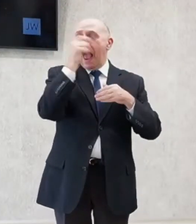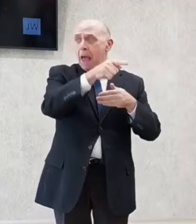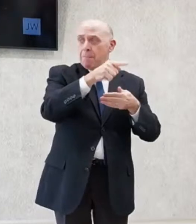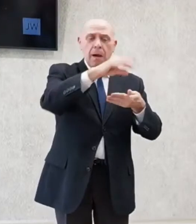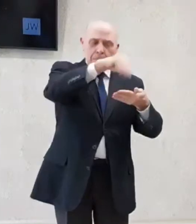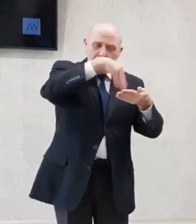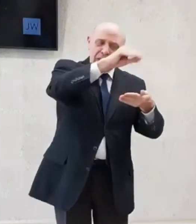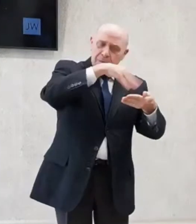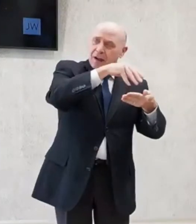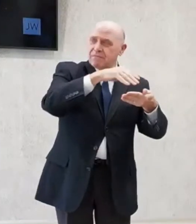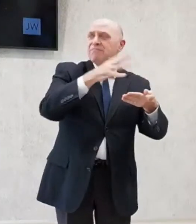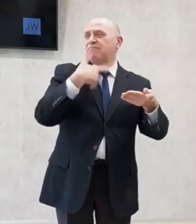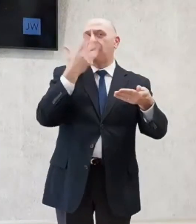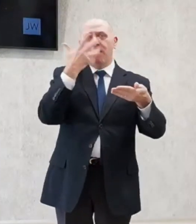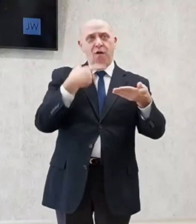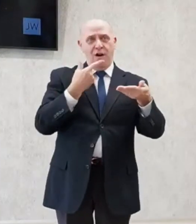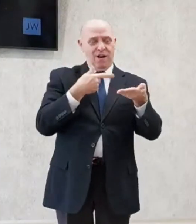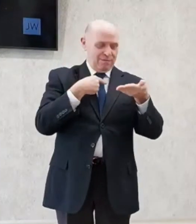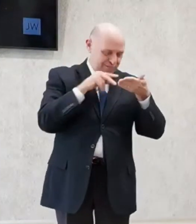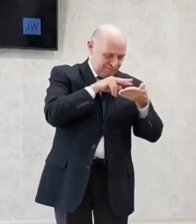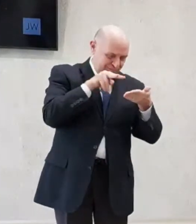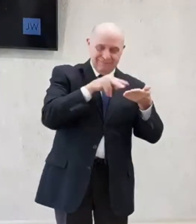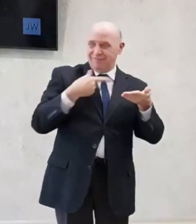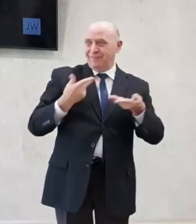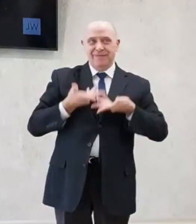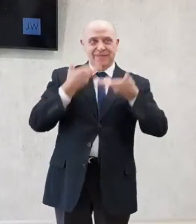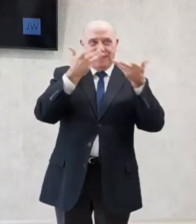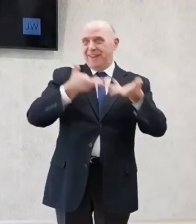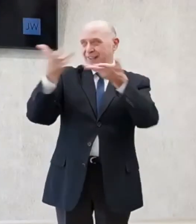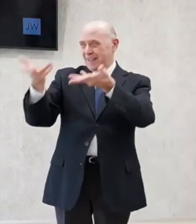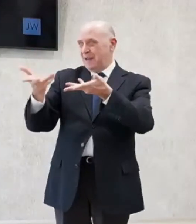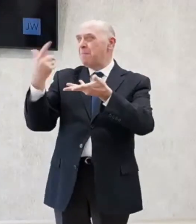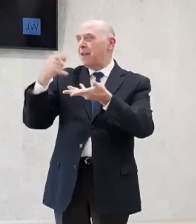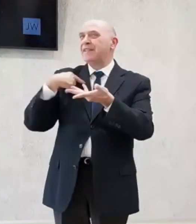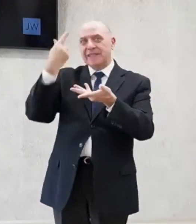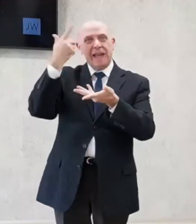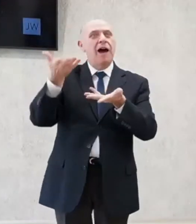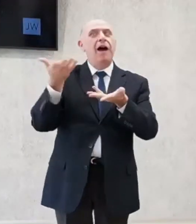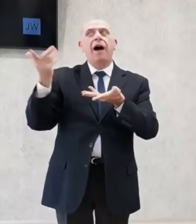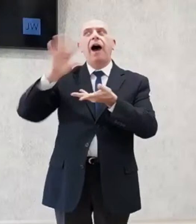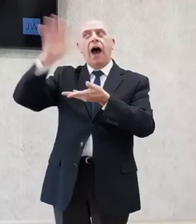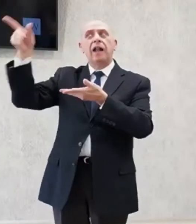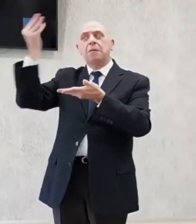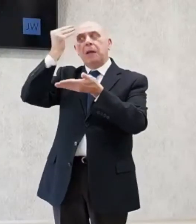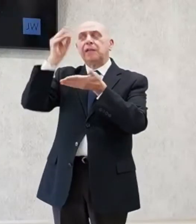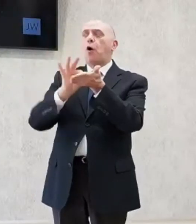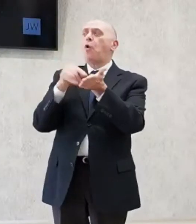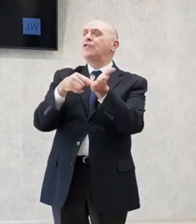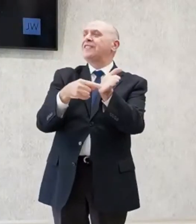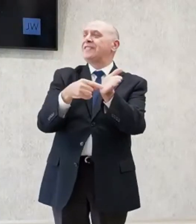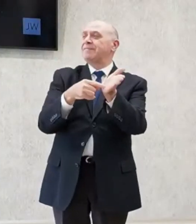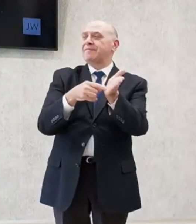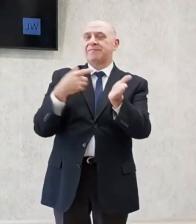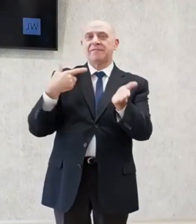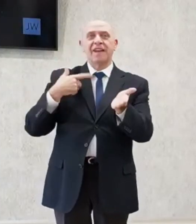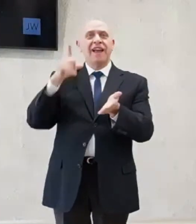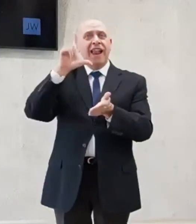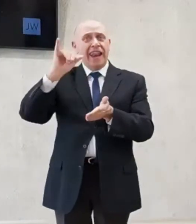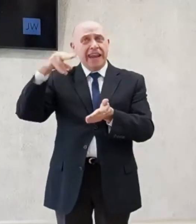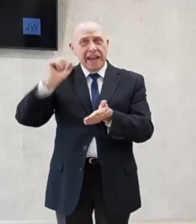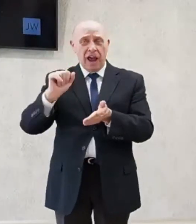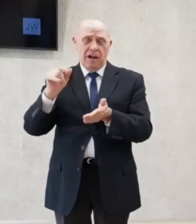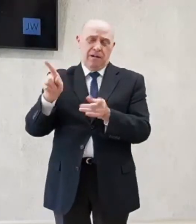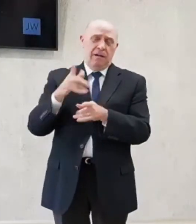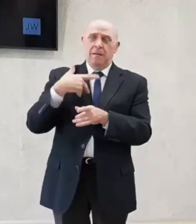passaggi di questi messaggi con voi per capire come le persone la consideravano la nostra Carolina è stato un grande esempio di zelo che non